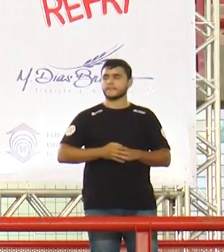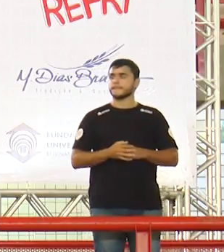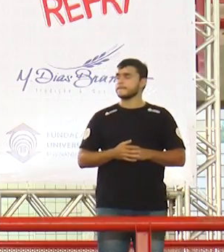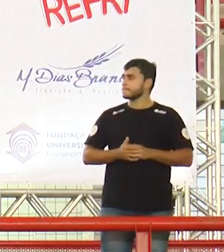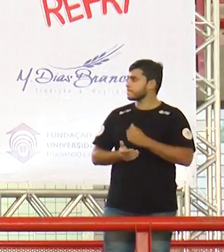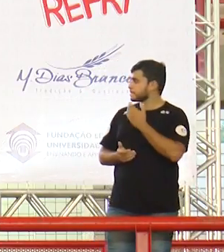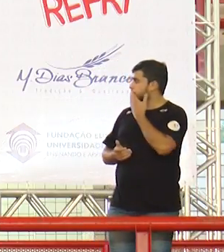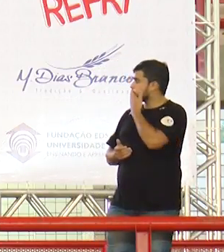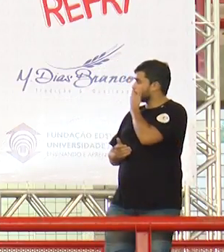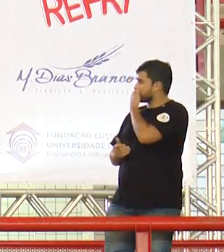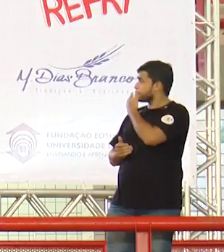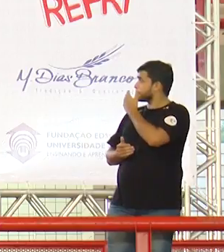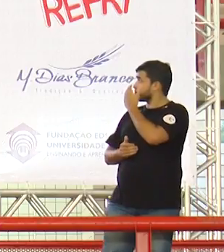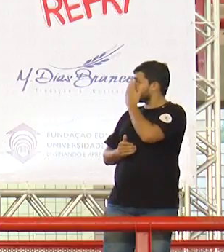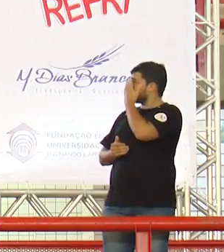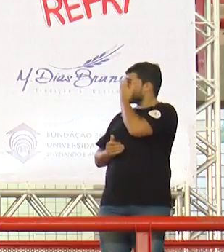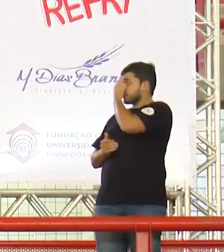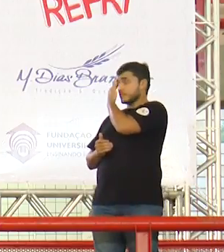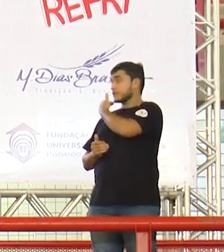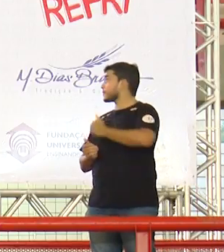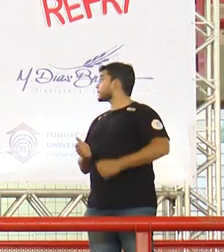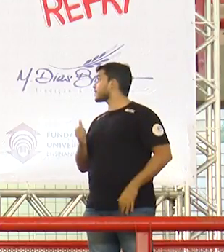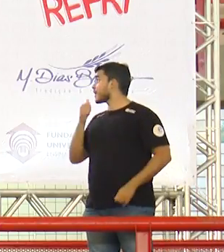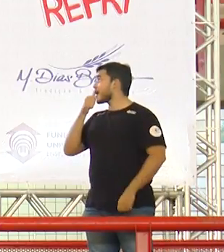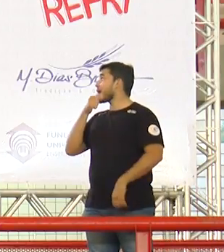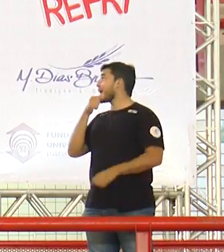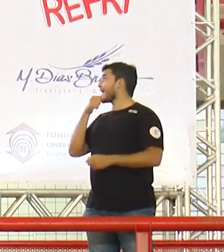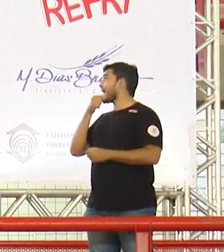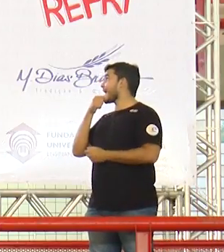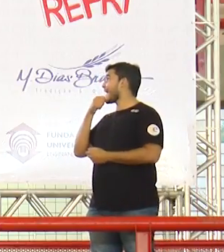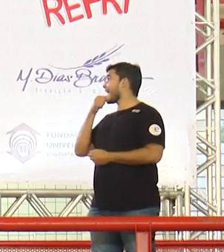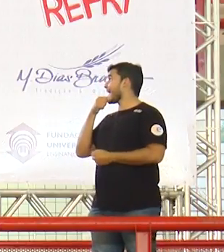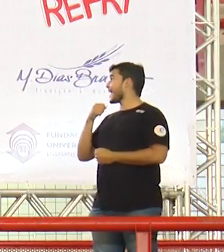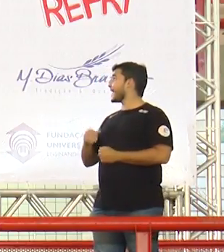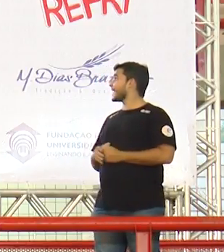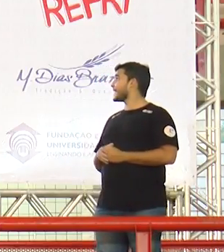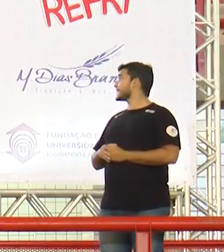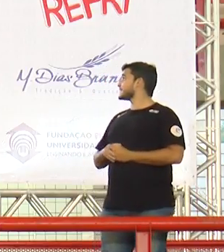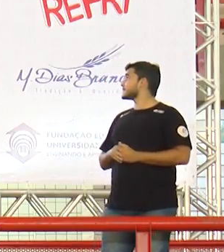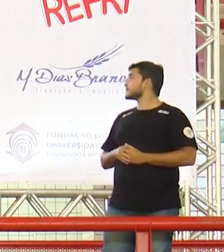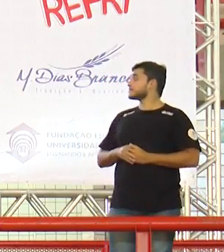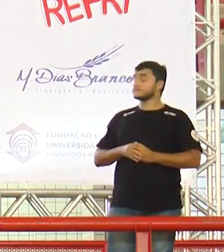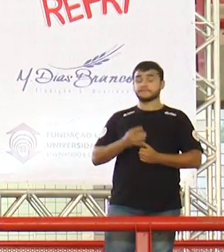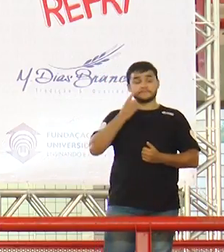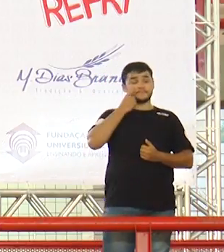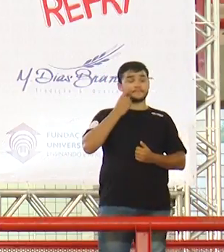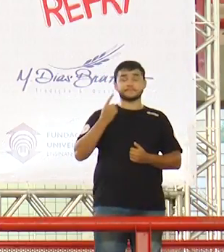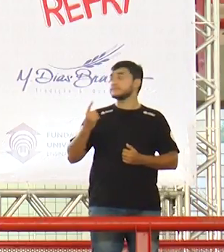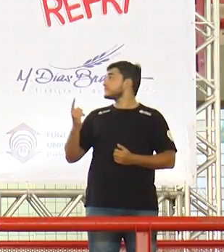E o último testezinho para você que é tudo, ó. Fala para mim.